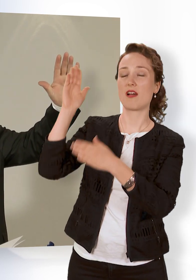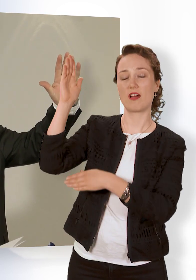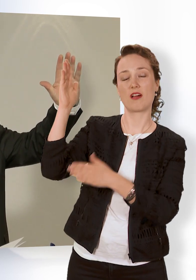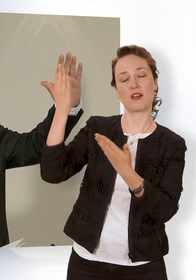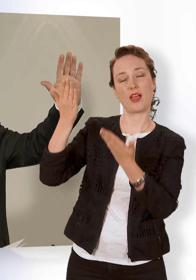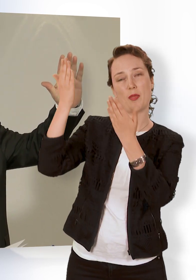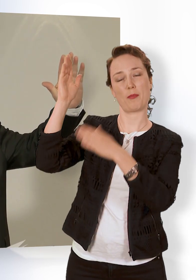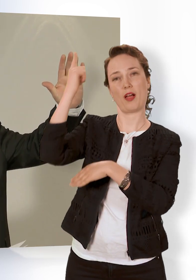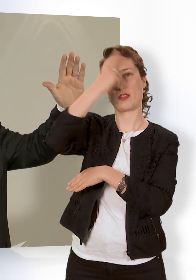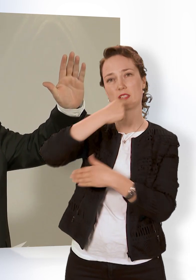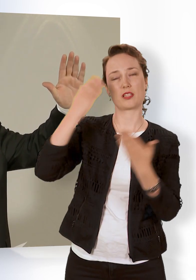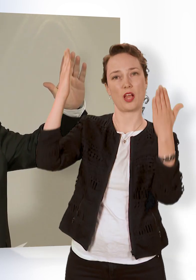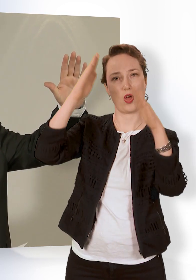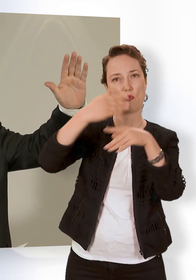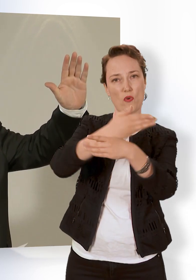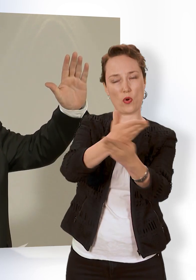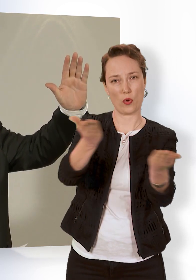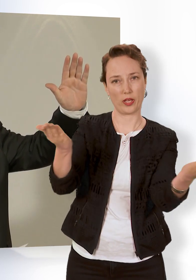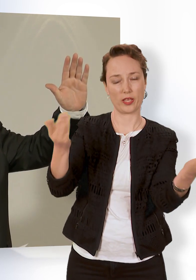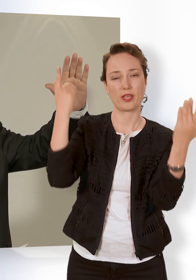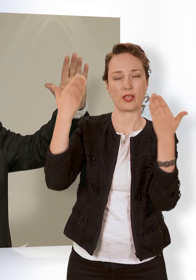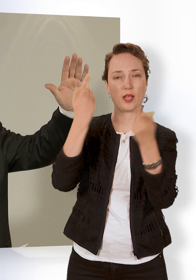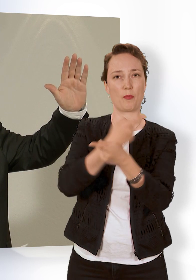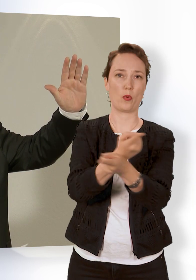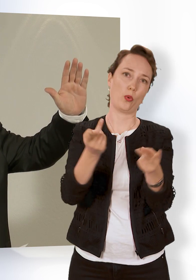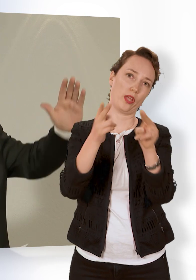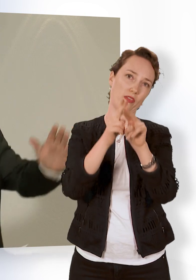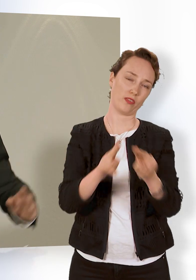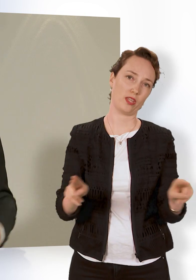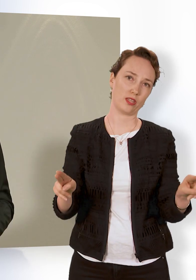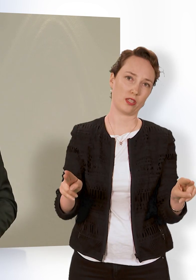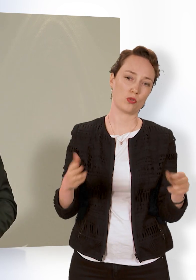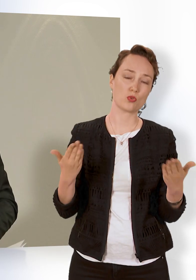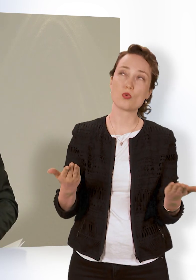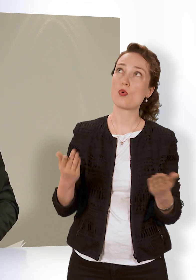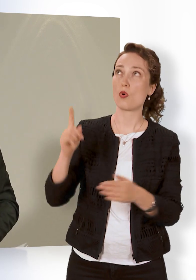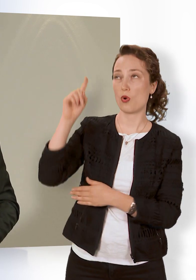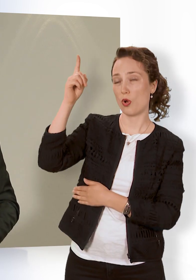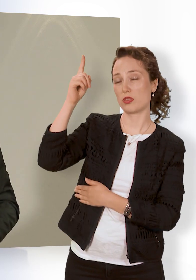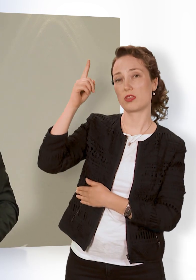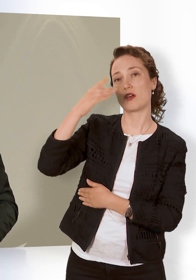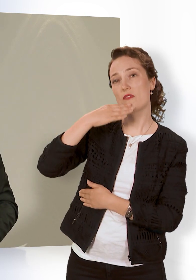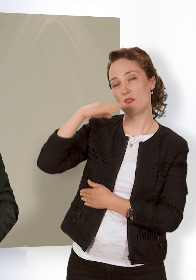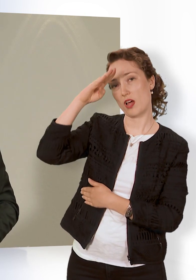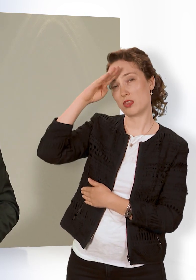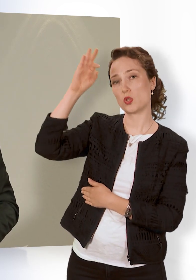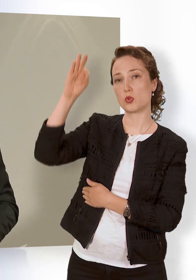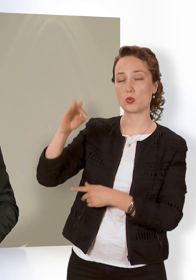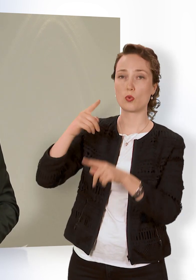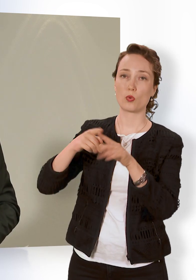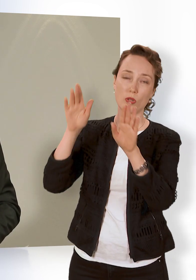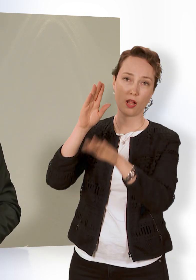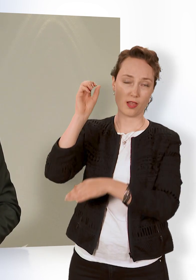euch und er schenke euch Frieden. So segne euch Gott, der Vater, der Sohn und der Heilige